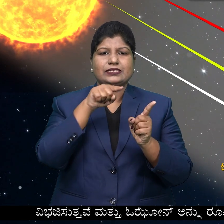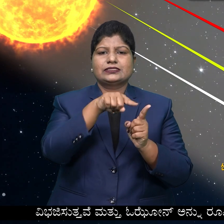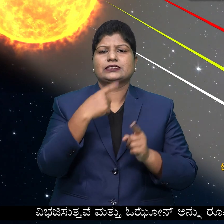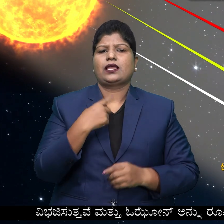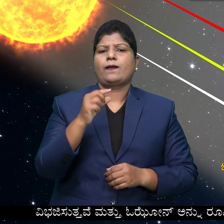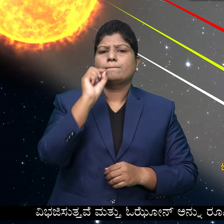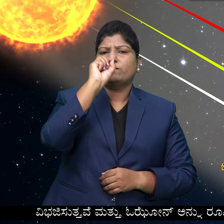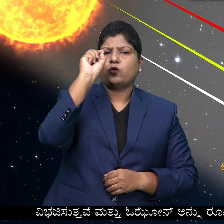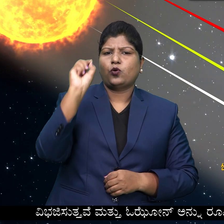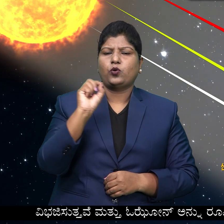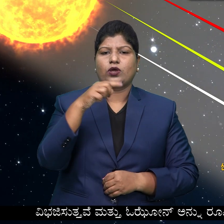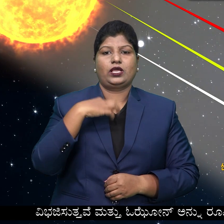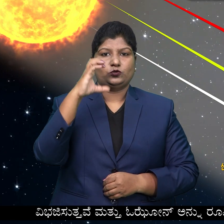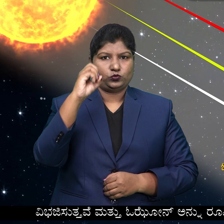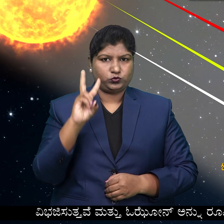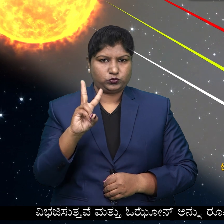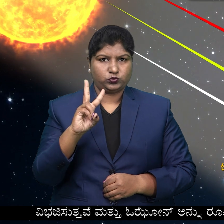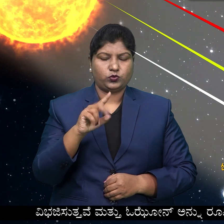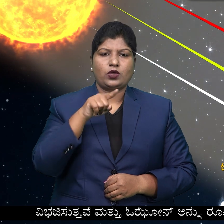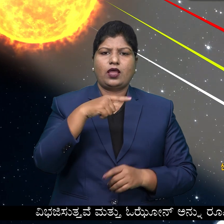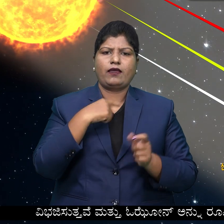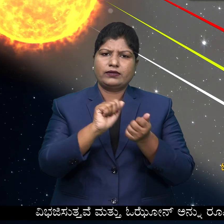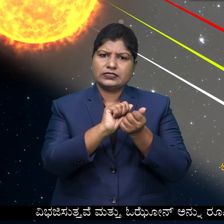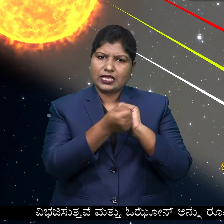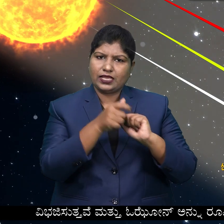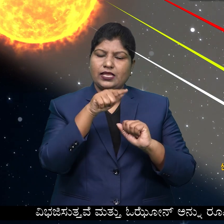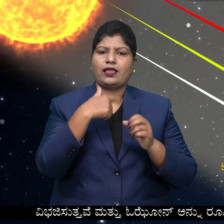ಅನ್ನ ರೂಪಿಸಲು ಆಣ್ವಿಕ ಆಮ್ಲಜನಕದೊಂದಿಗೆ ಸಂಯೋಜಿಸುತ್ತದೆ.